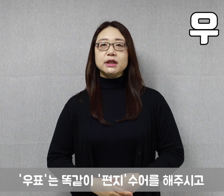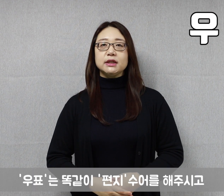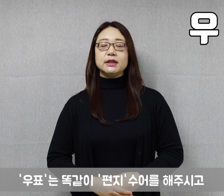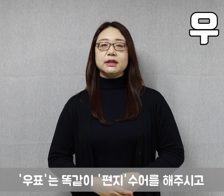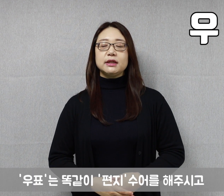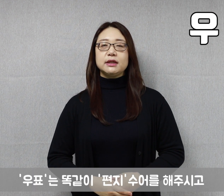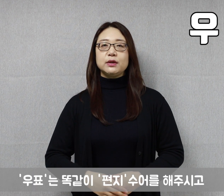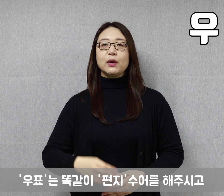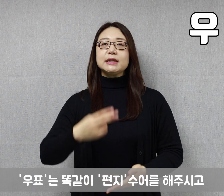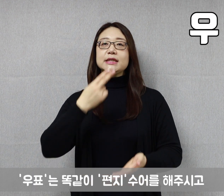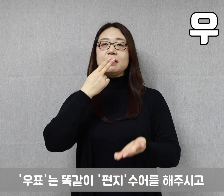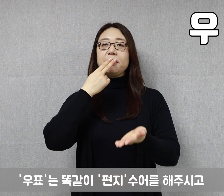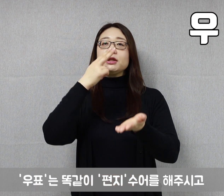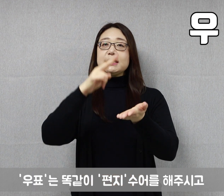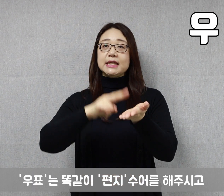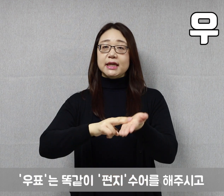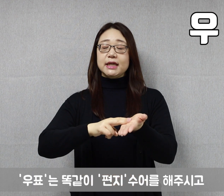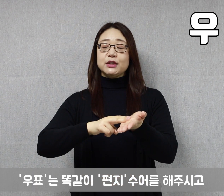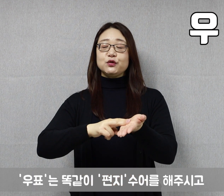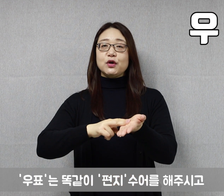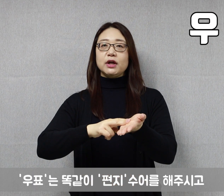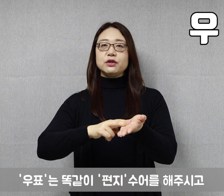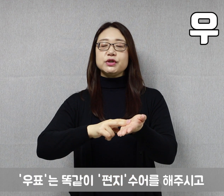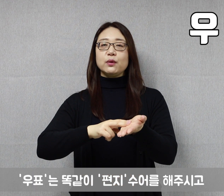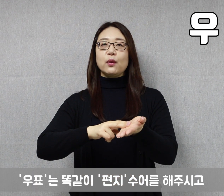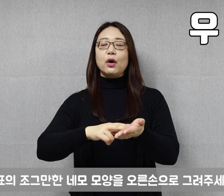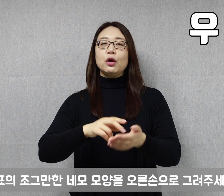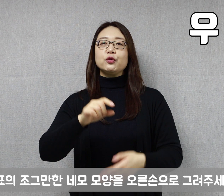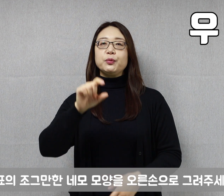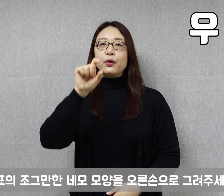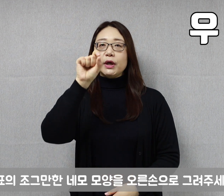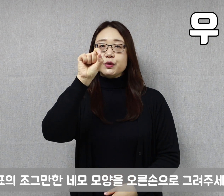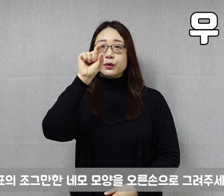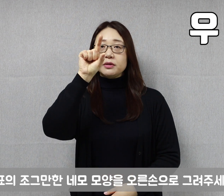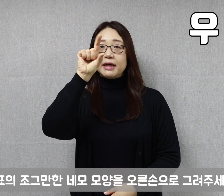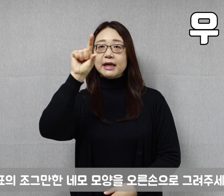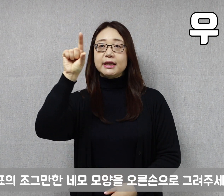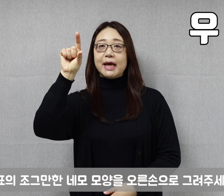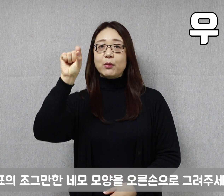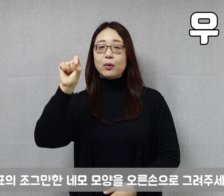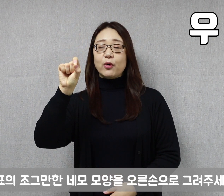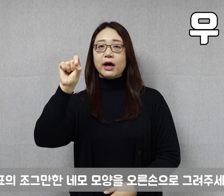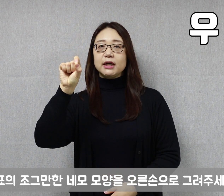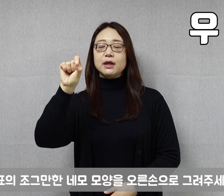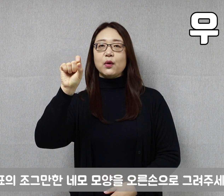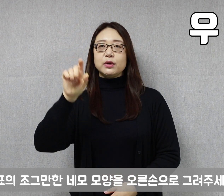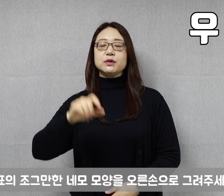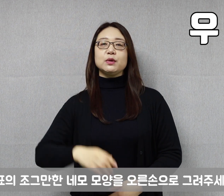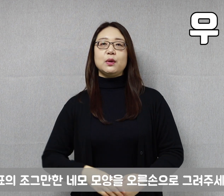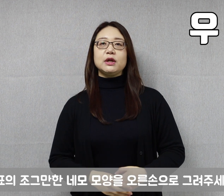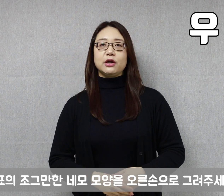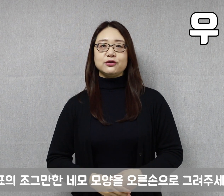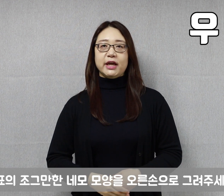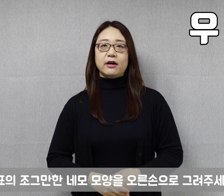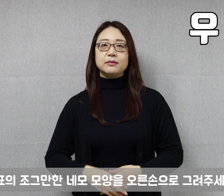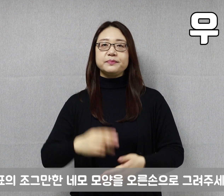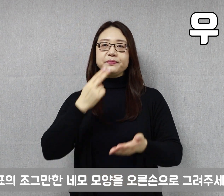우표는 똑같이 편지 수어를 해주시고 우표의 조그만한 네모 모양을 오른손으로 그려주세요.